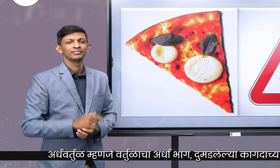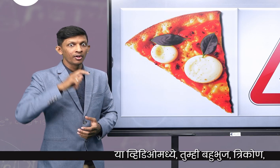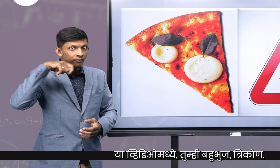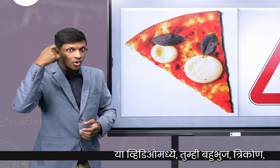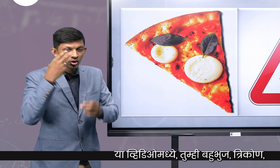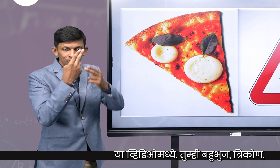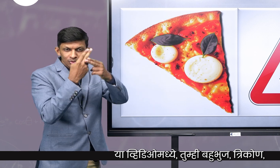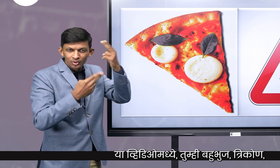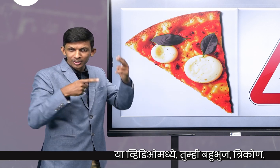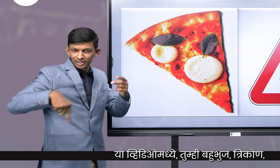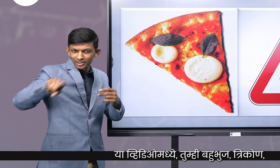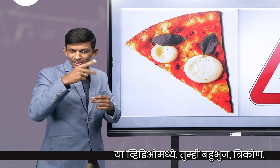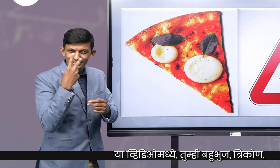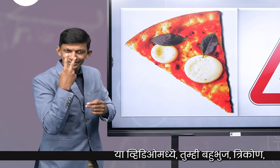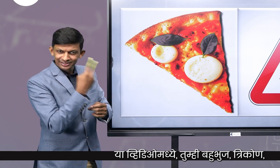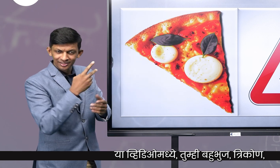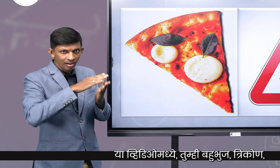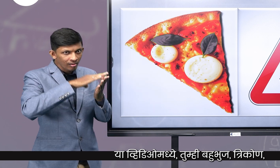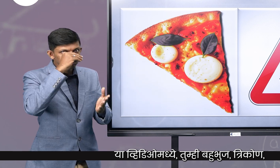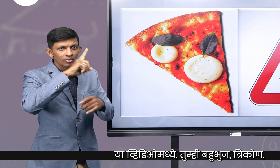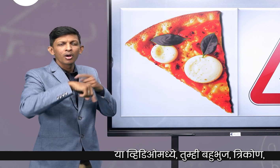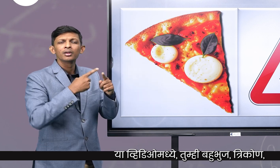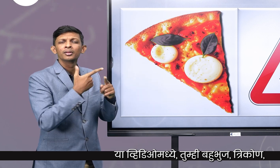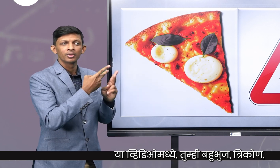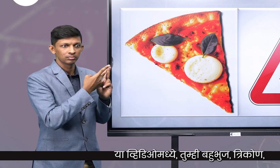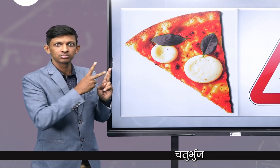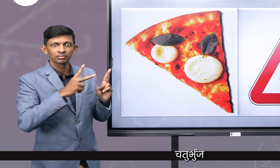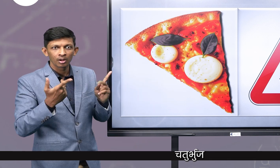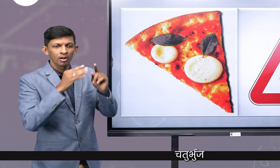या व्हिडिओमध्ये तुम्ही बहुभुज, त्रिकोण, चतुर्भुज